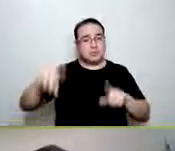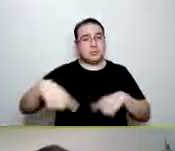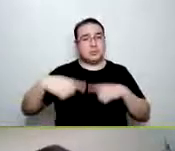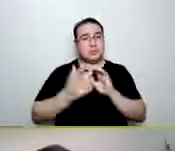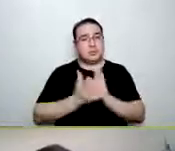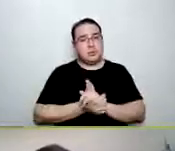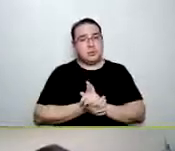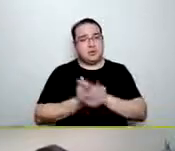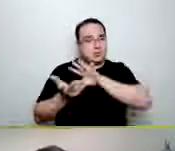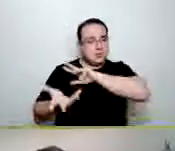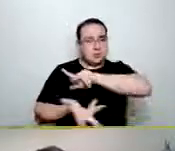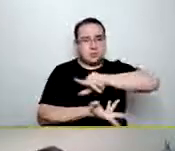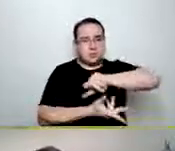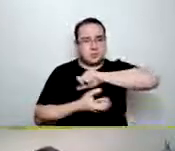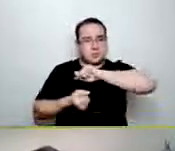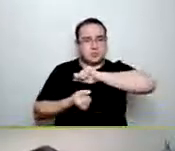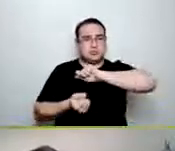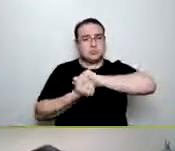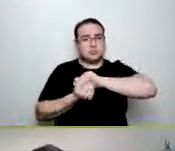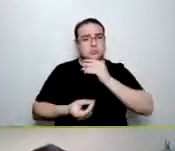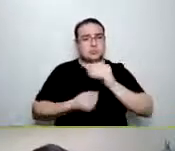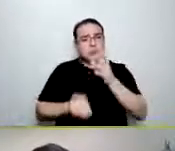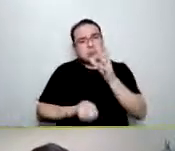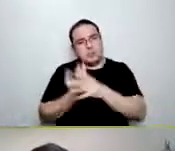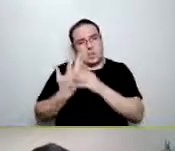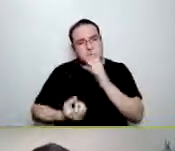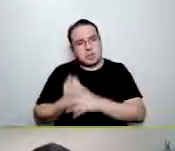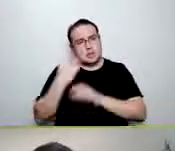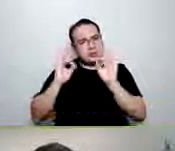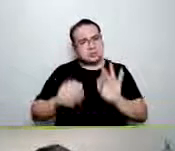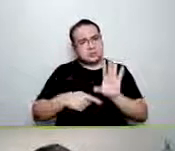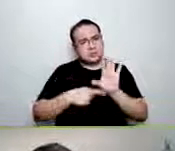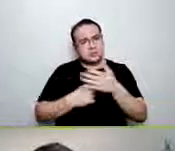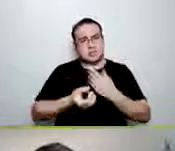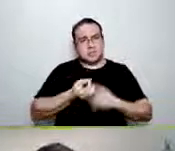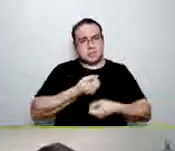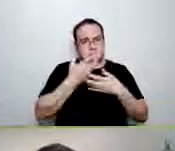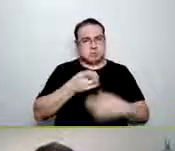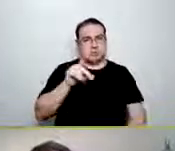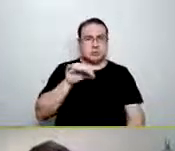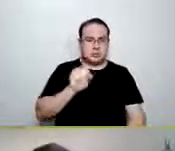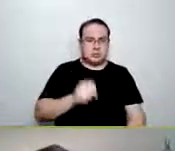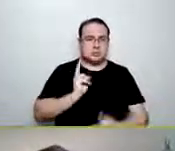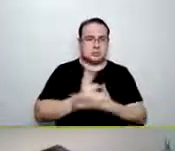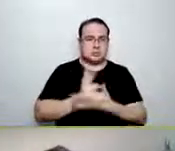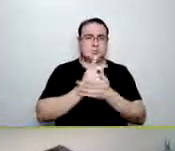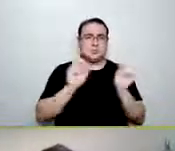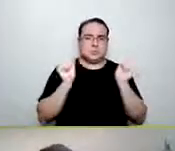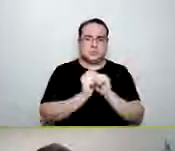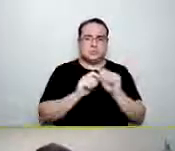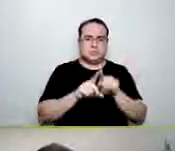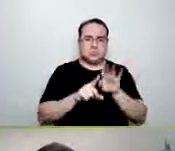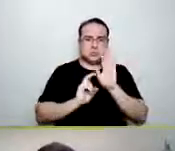a sustentabilidade, né? De querer criar coleções de dados que são duradouras e que são